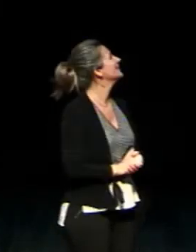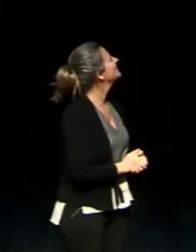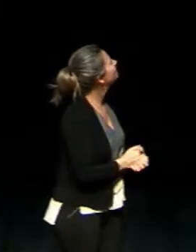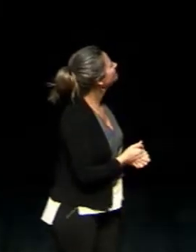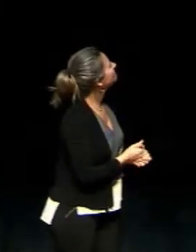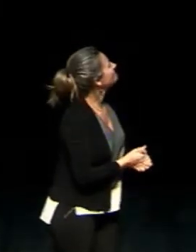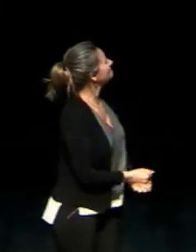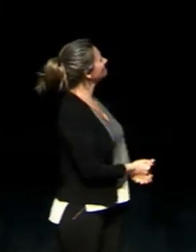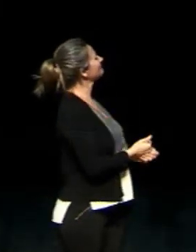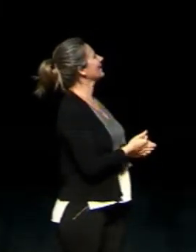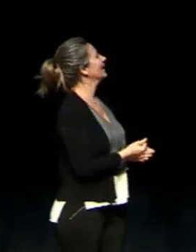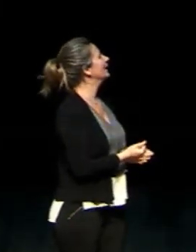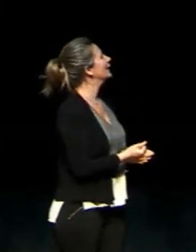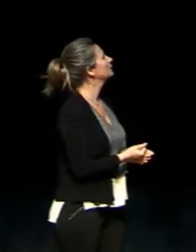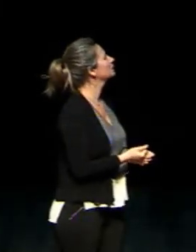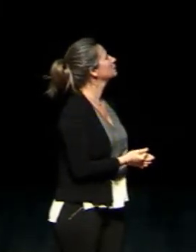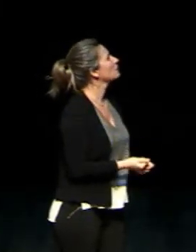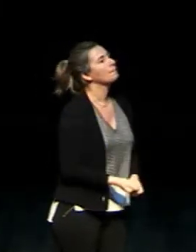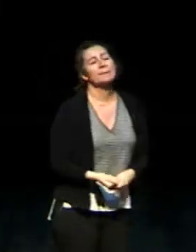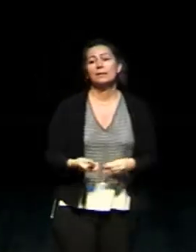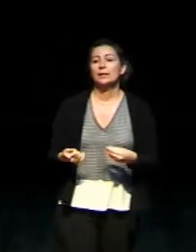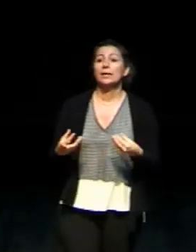Espero que vocês concordem comigo, depois de tudo que eu falar aqui.